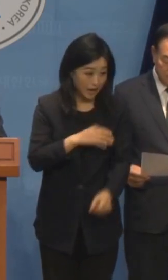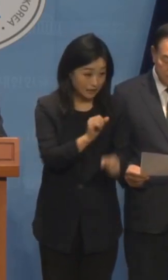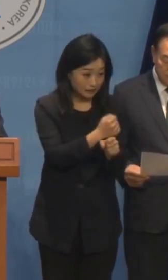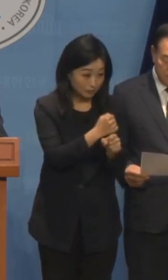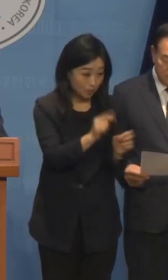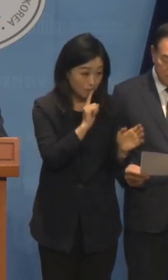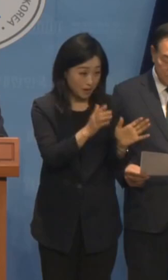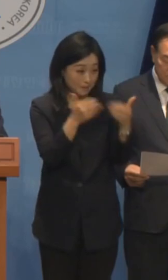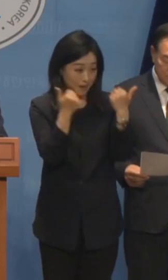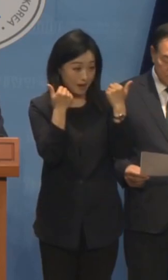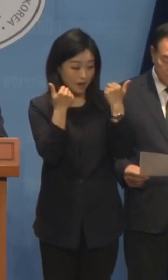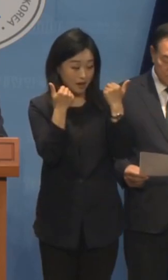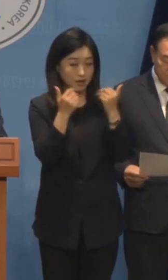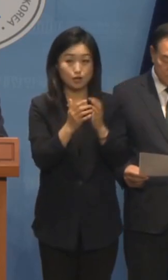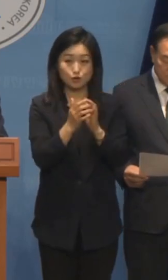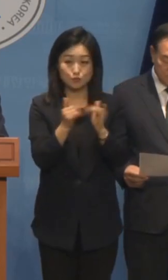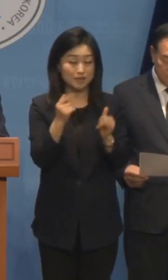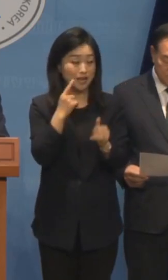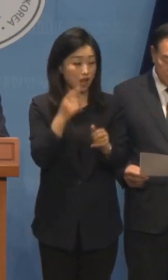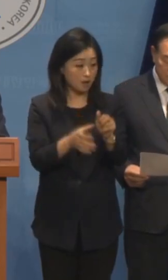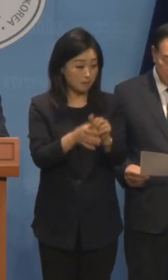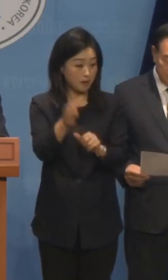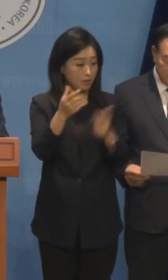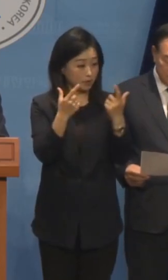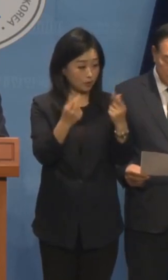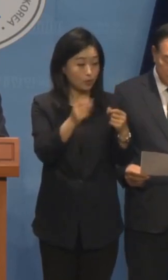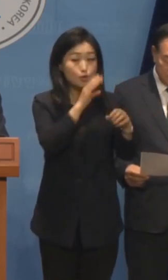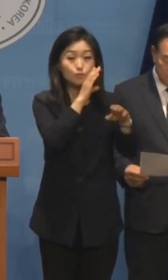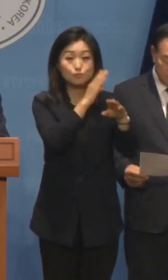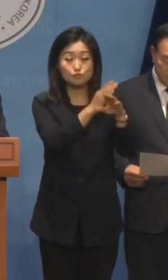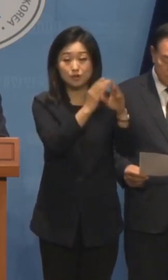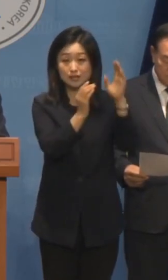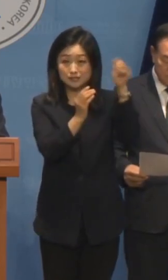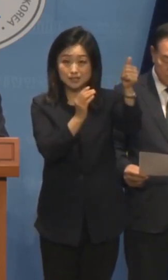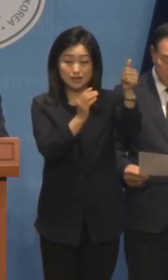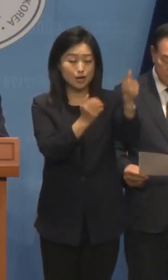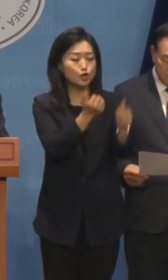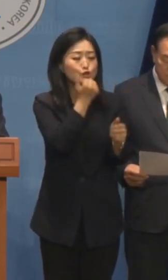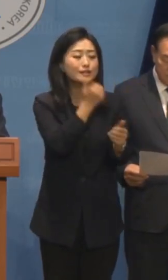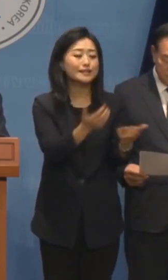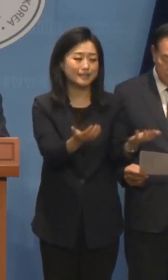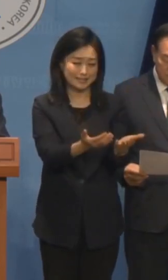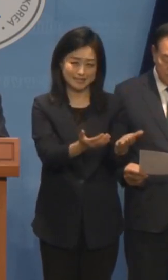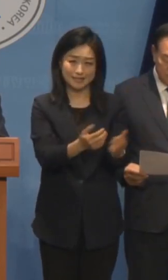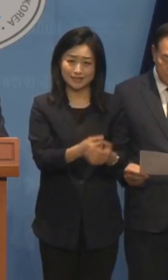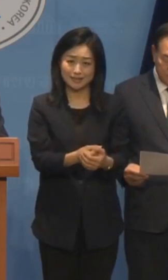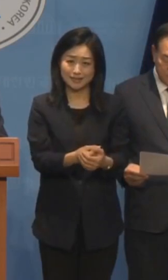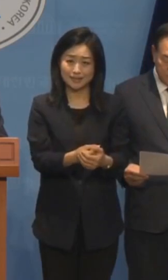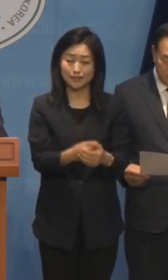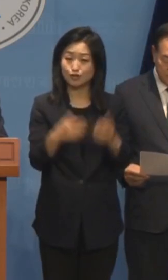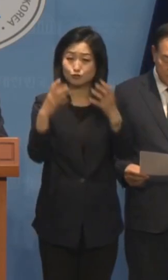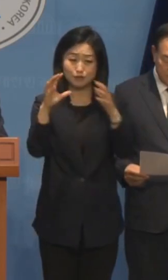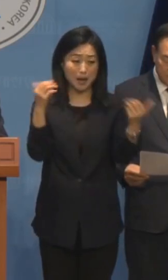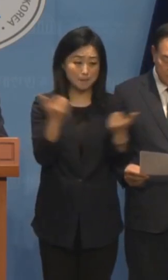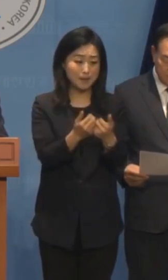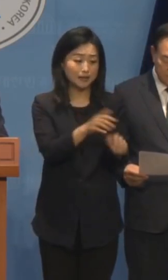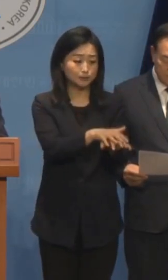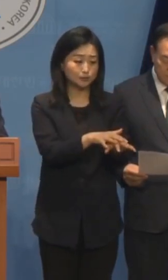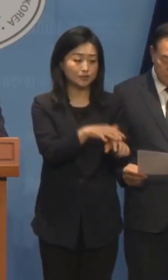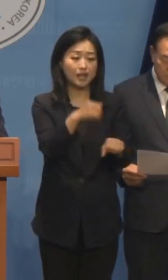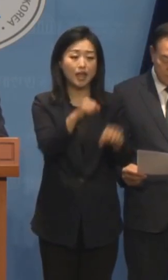이는 국민에 대한 겁박이자 북한 김정은을 웃게 만들기 위한 반국가적